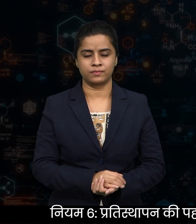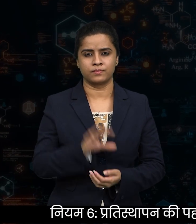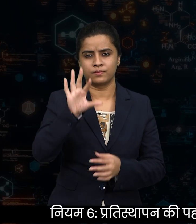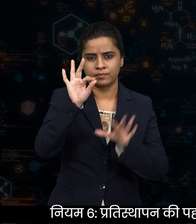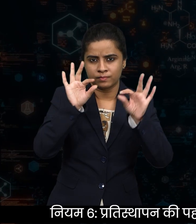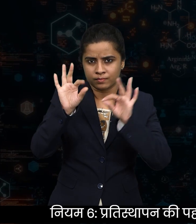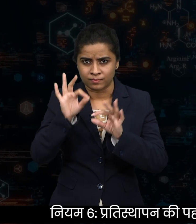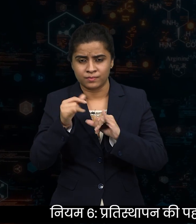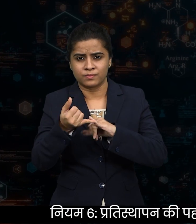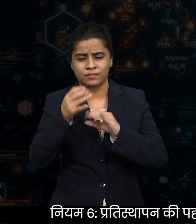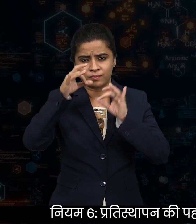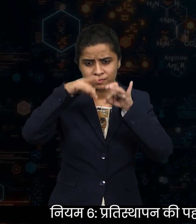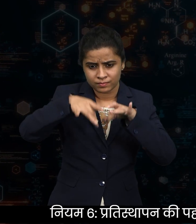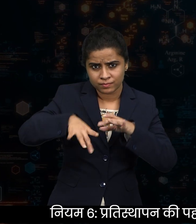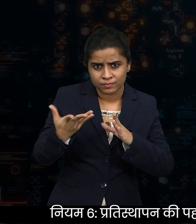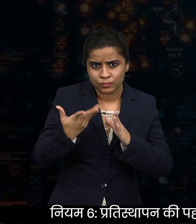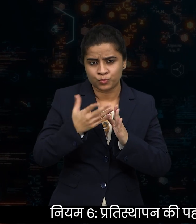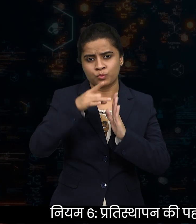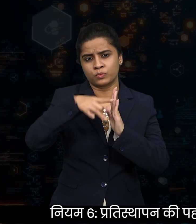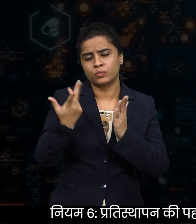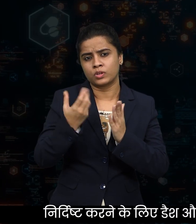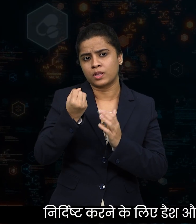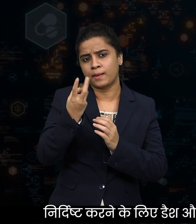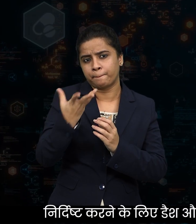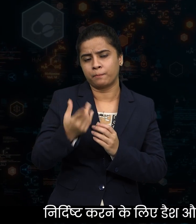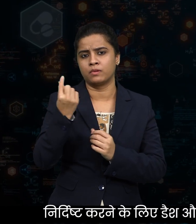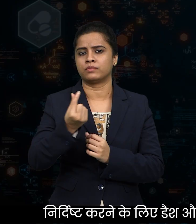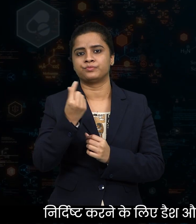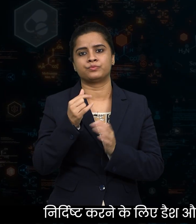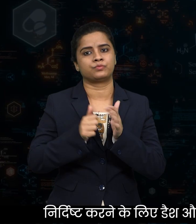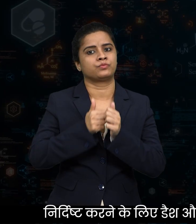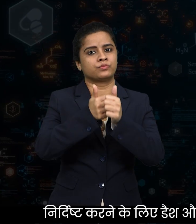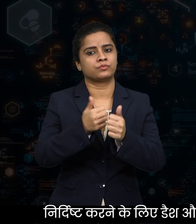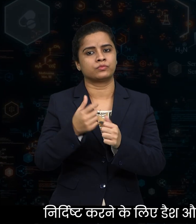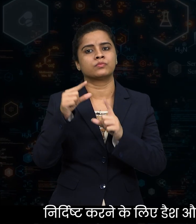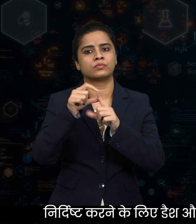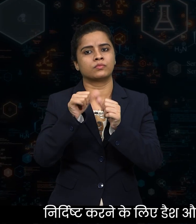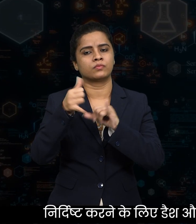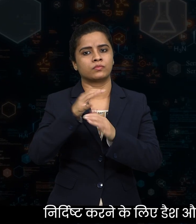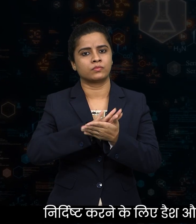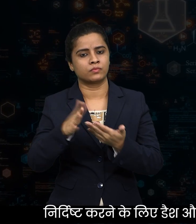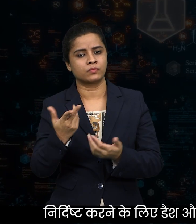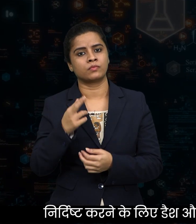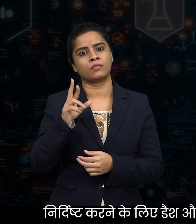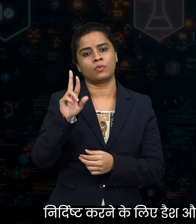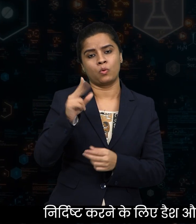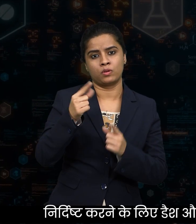और उसके स्थान और पहचान को निर्दिष्ट करने के लिए डैश और उपसर्ग के बाद